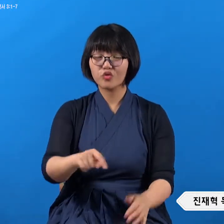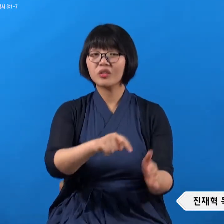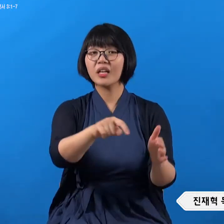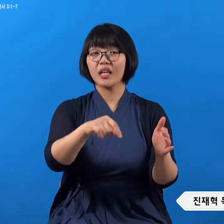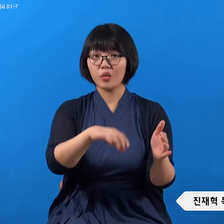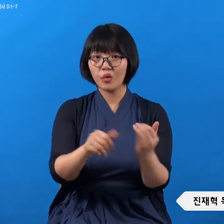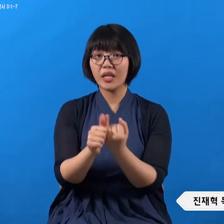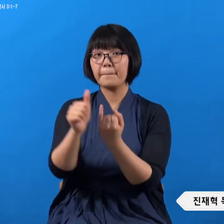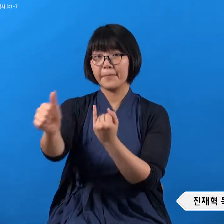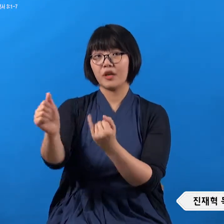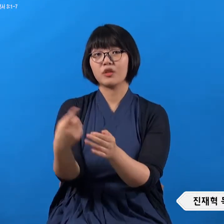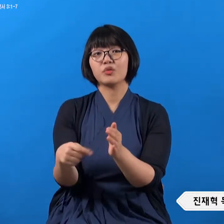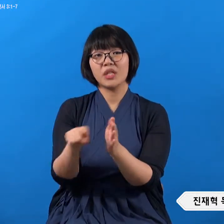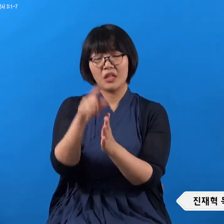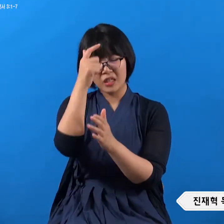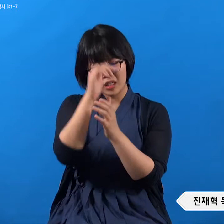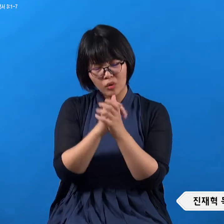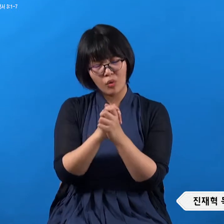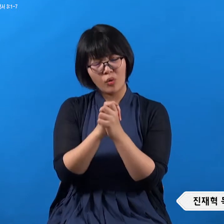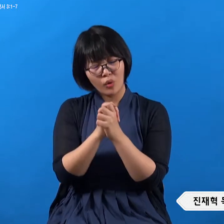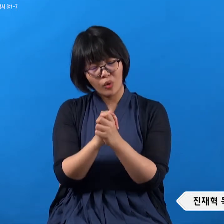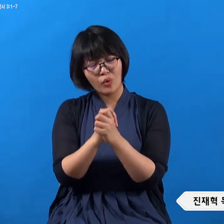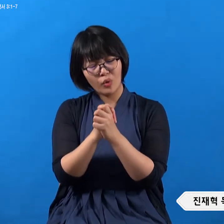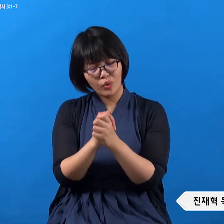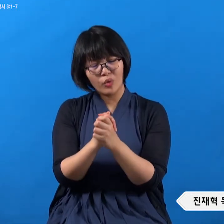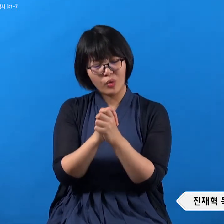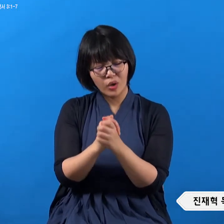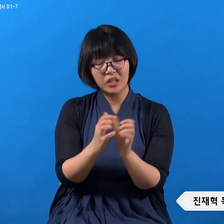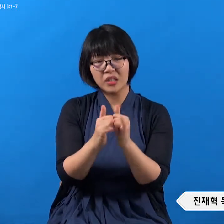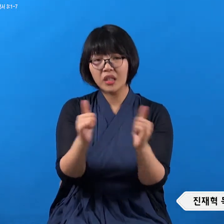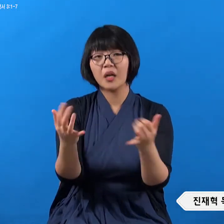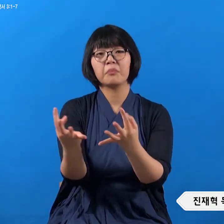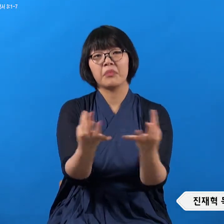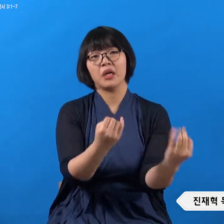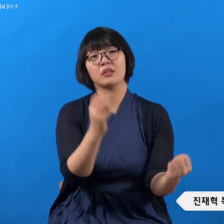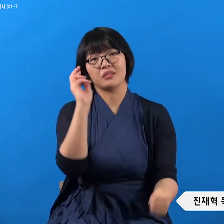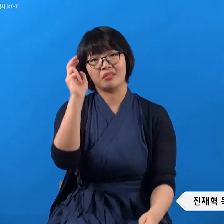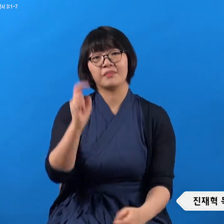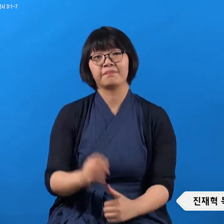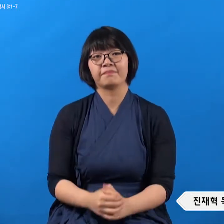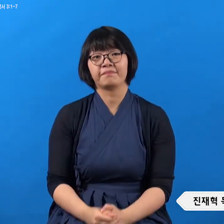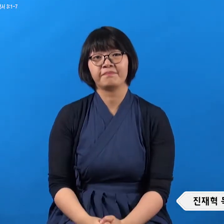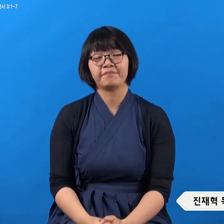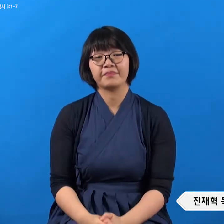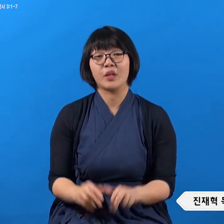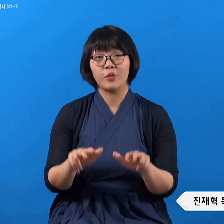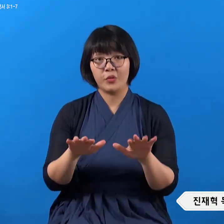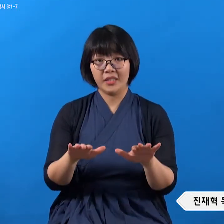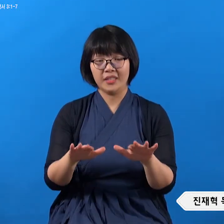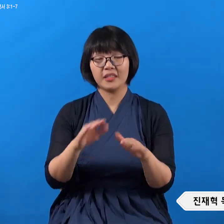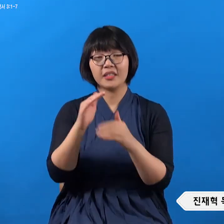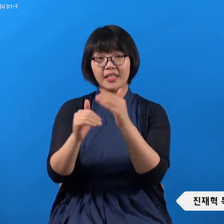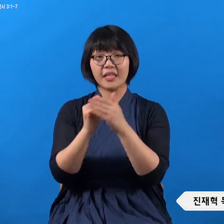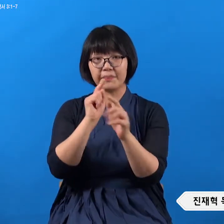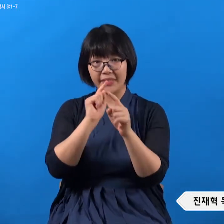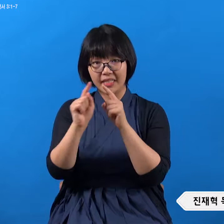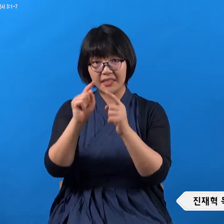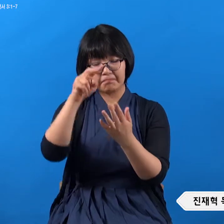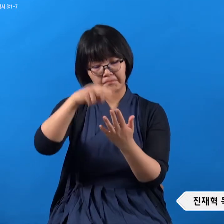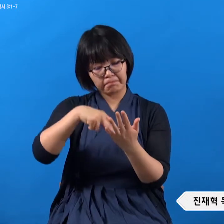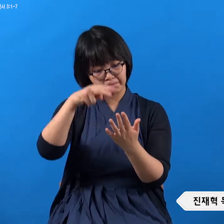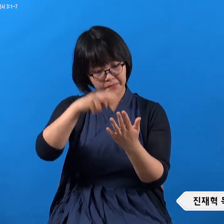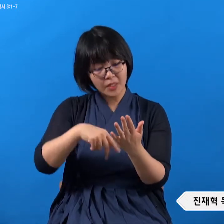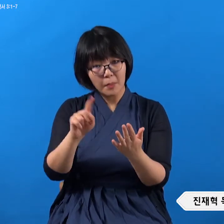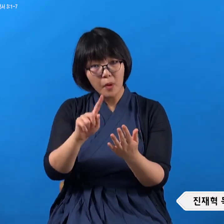오랫동안 기도하고 계속해서 기도하는 분들도 계실 거라고 생각됩니다. 오늘 성경은